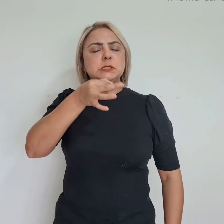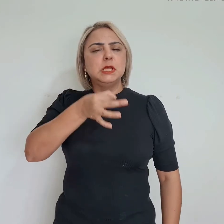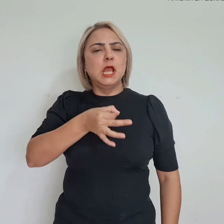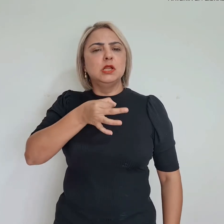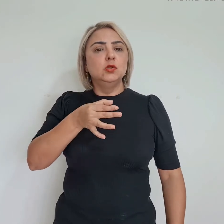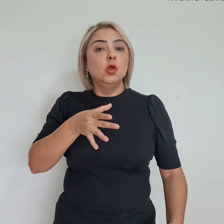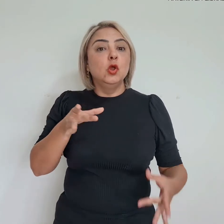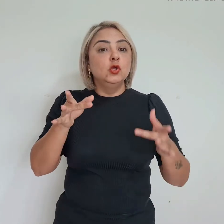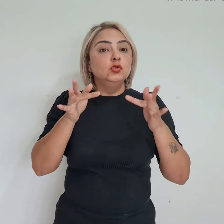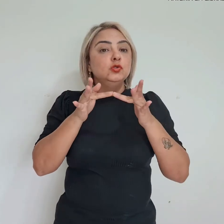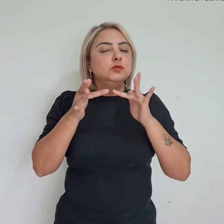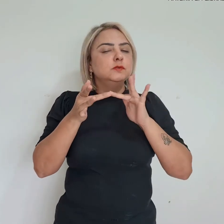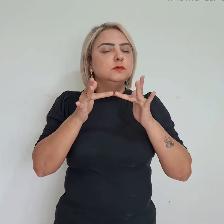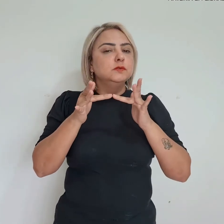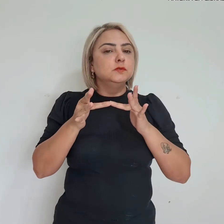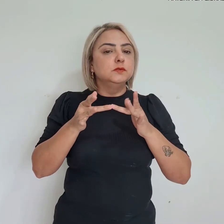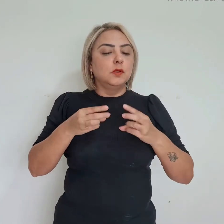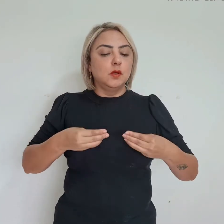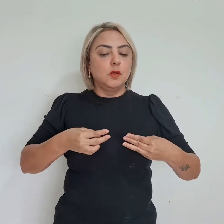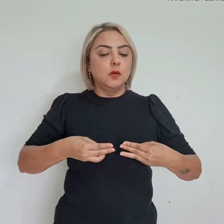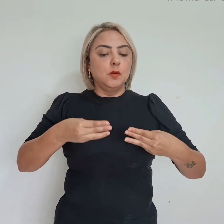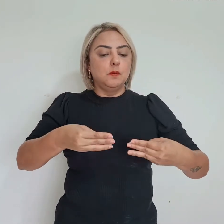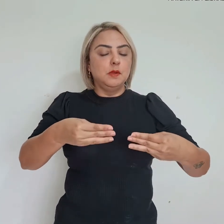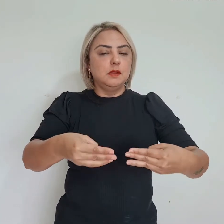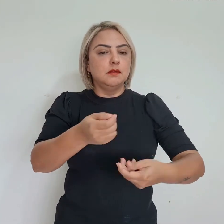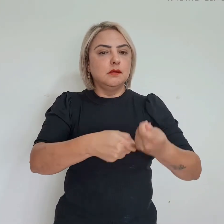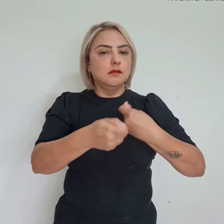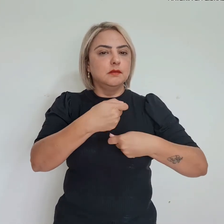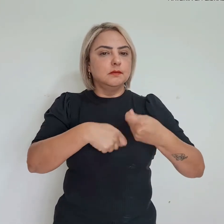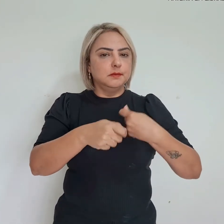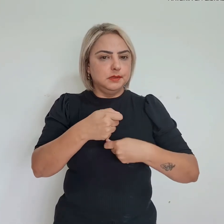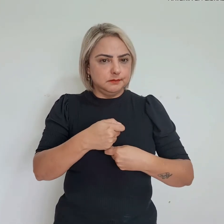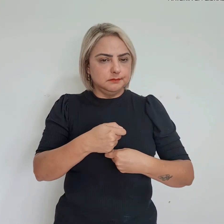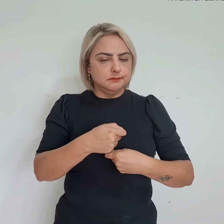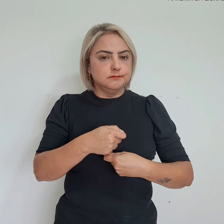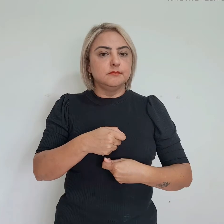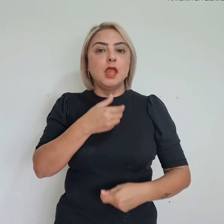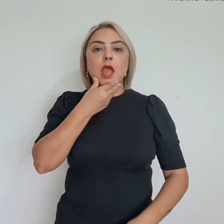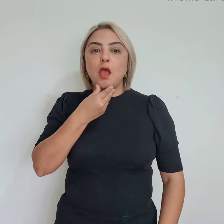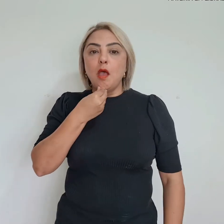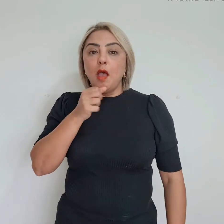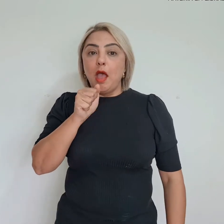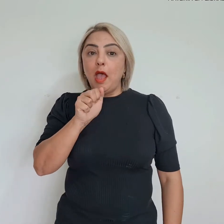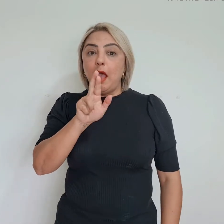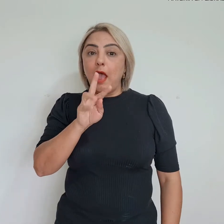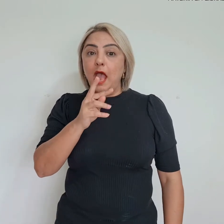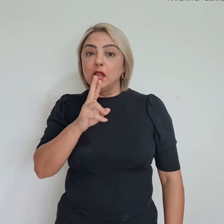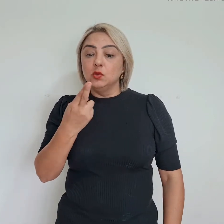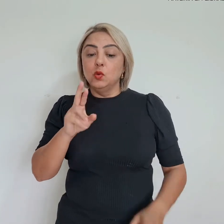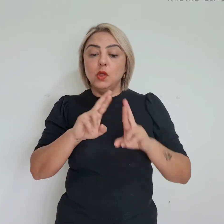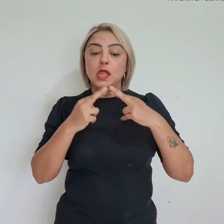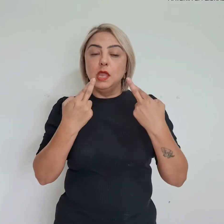absolutamente sintonizado com o Ministério da Economia. Ele se reuniu com Paulo Guedes